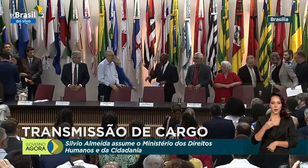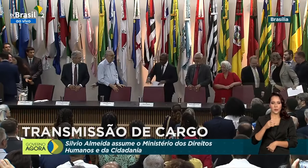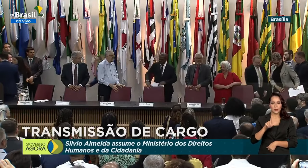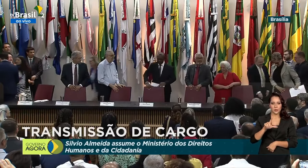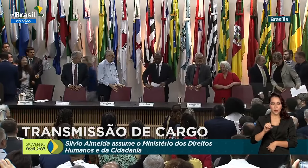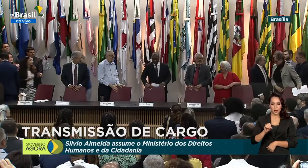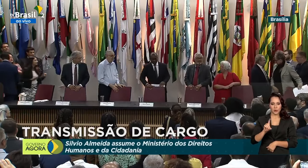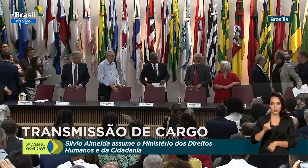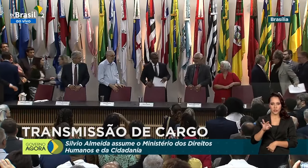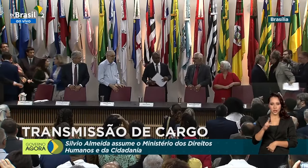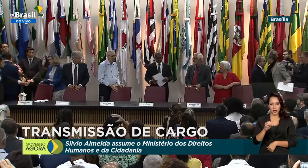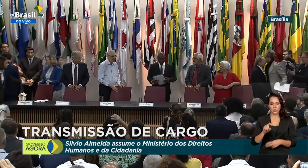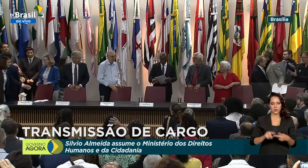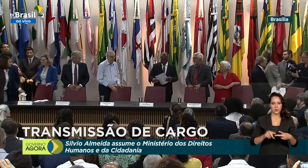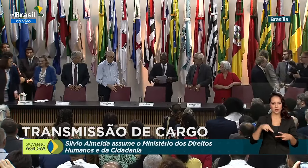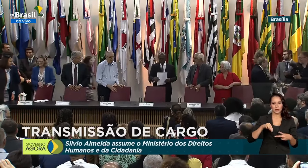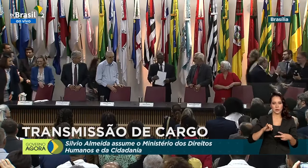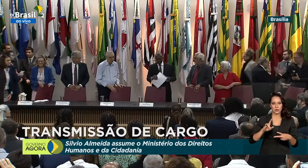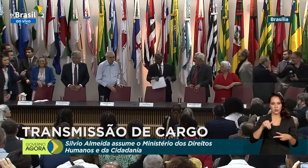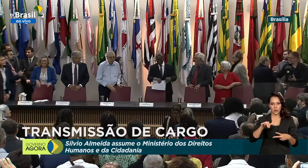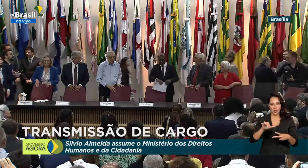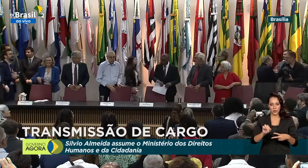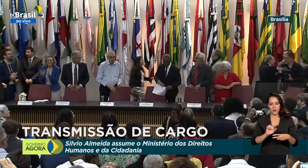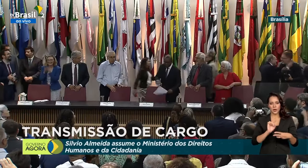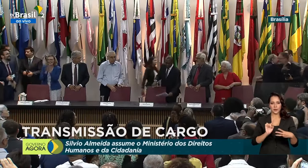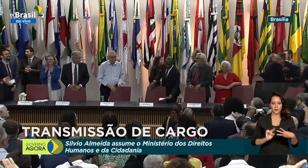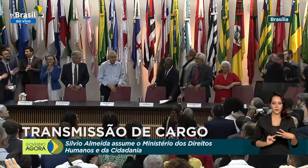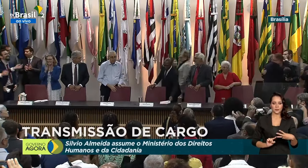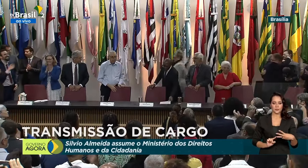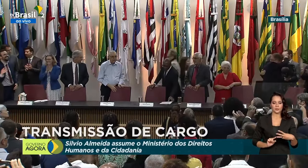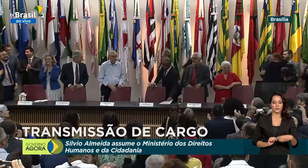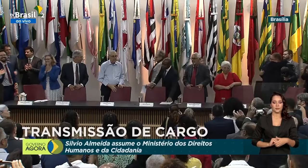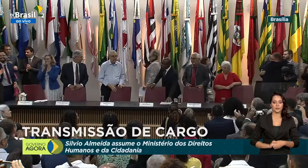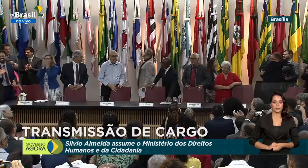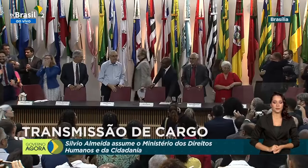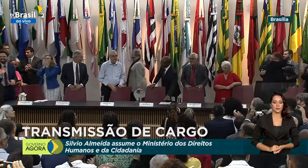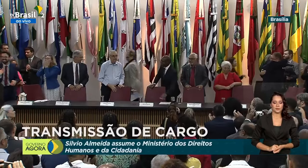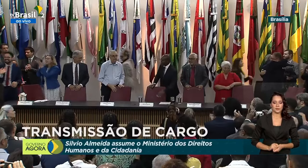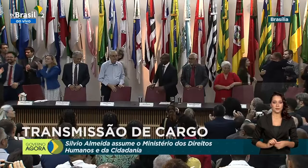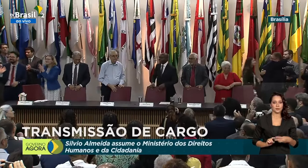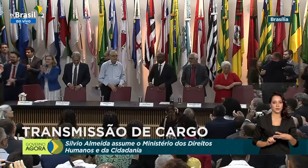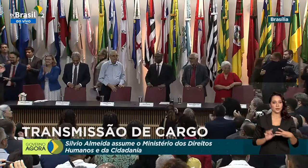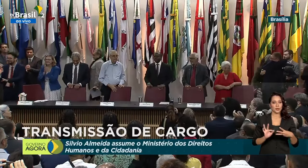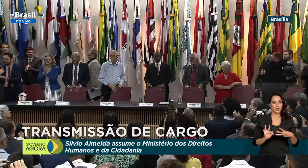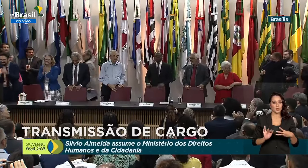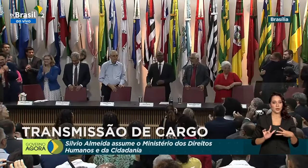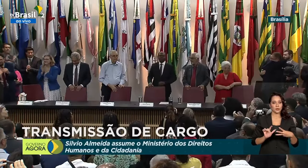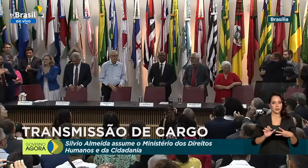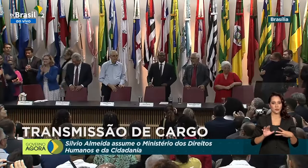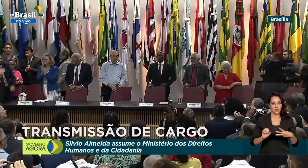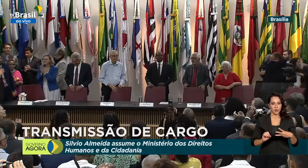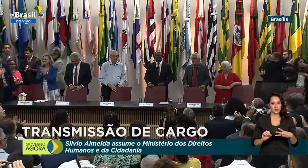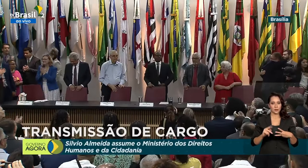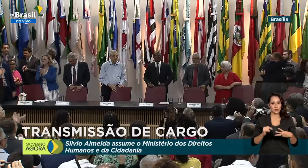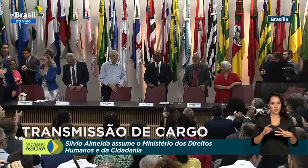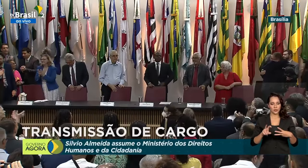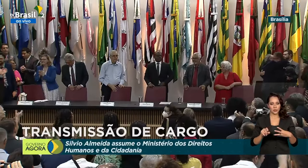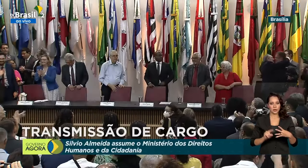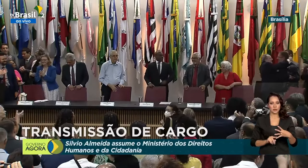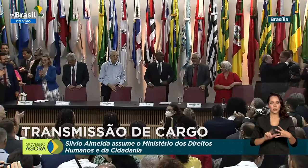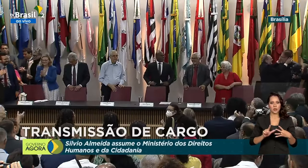vanutti Nilma Lino Gomes Flávia piovans